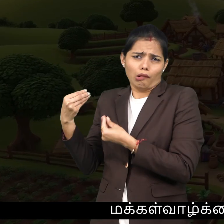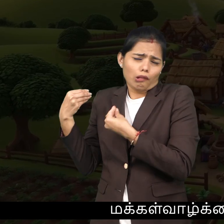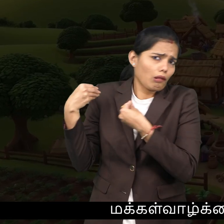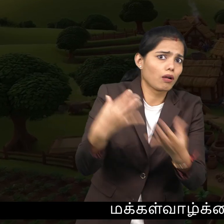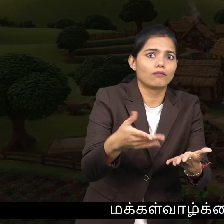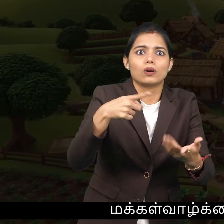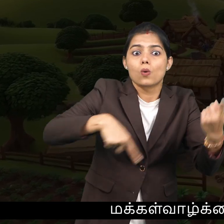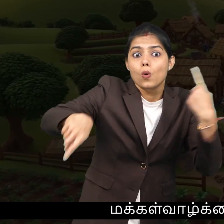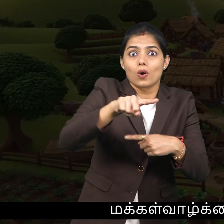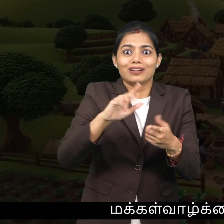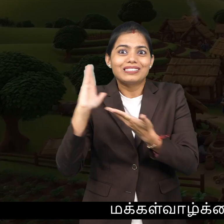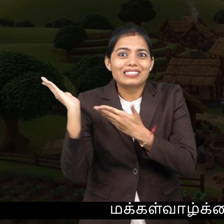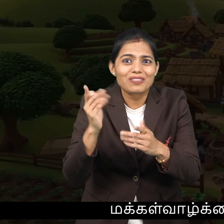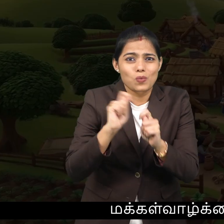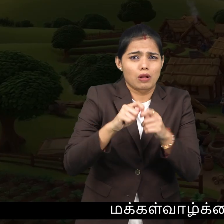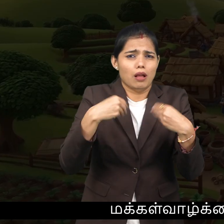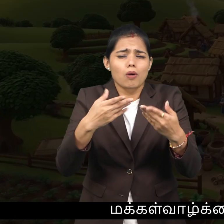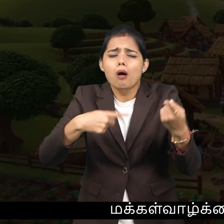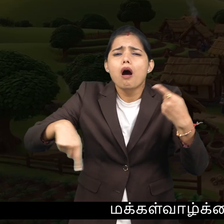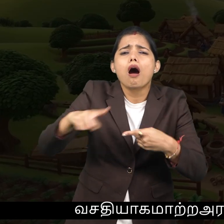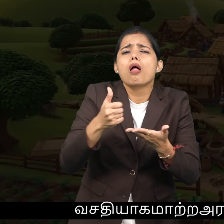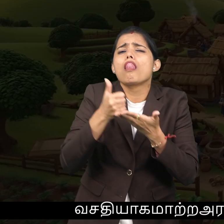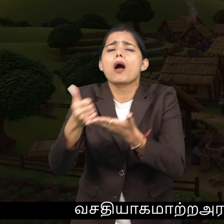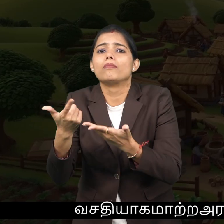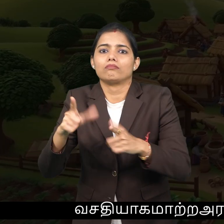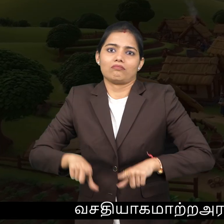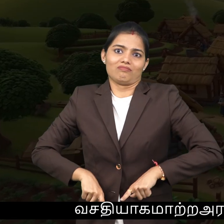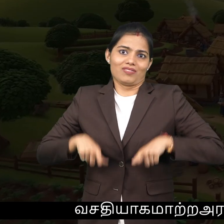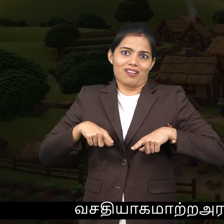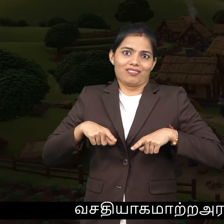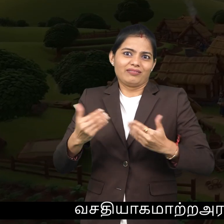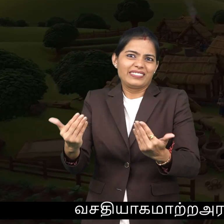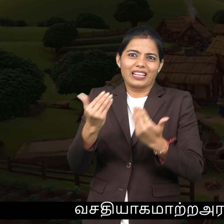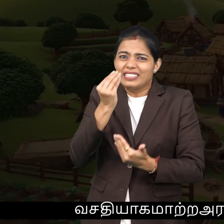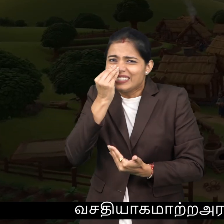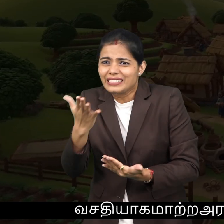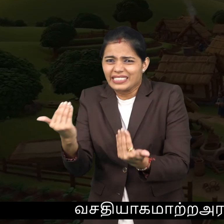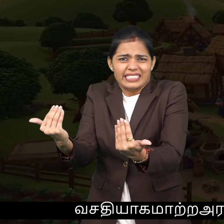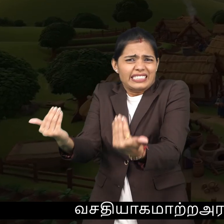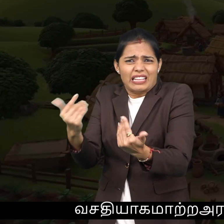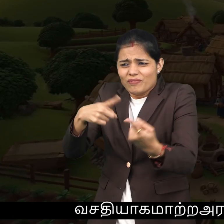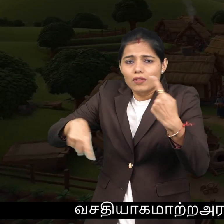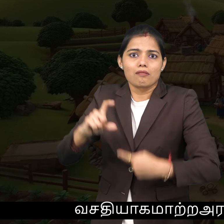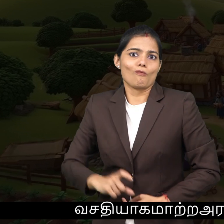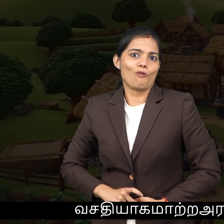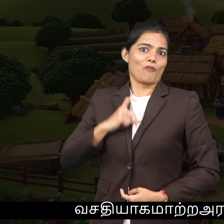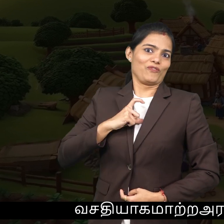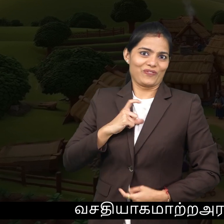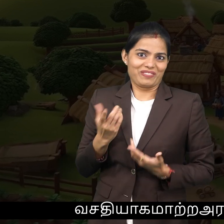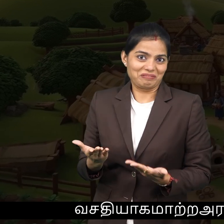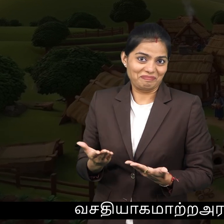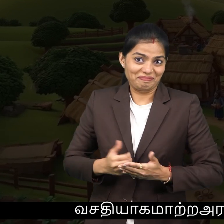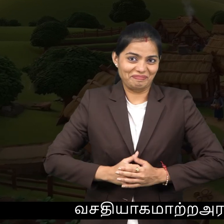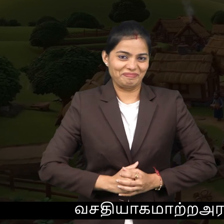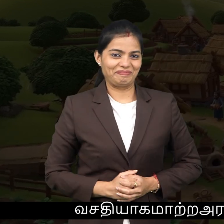மக்கள் வாழ்க்கையை எளிதாக, பாதுகாப்பாக, வசதியாக மாற்ற அரசு பொது சேவைகளை